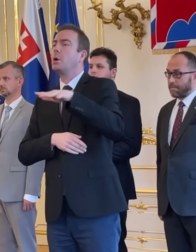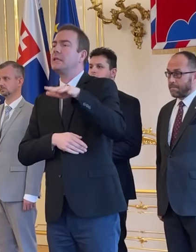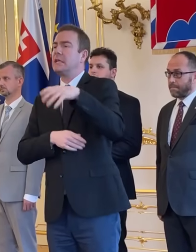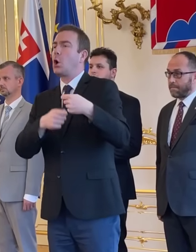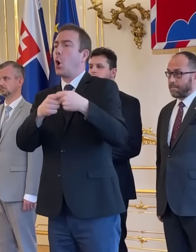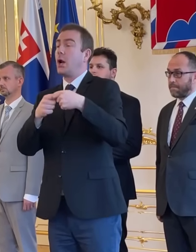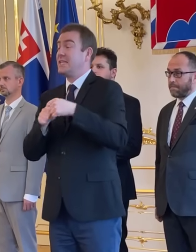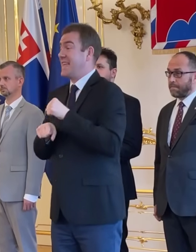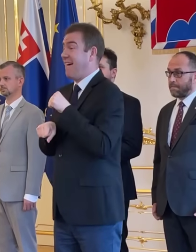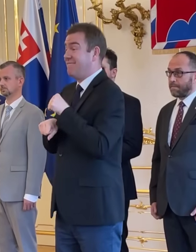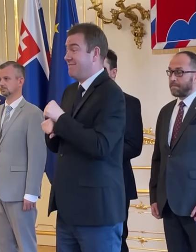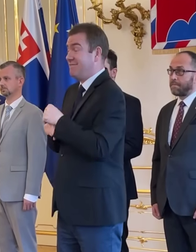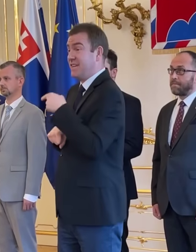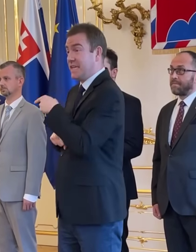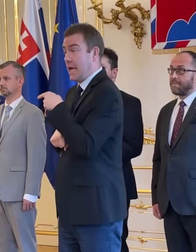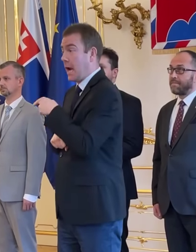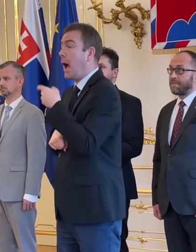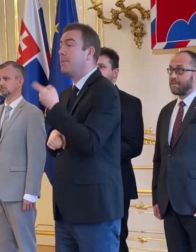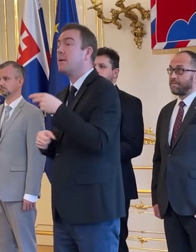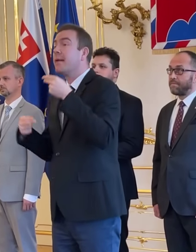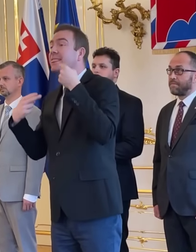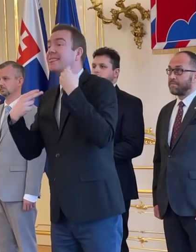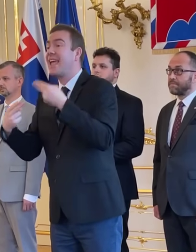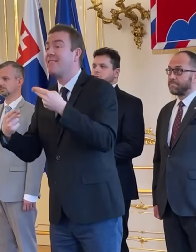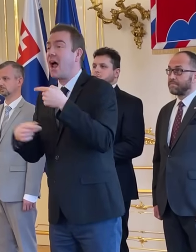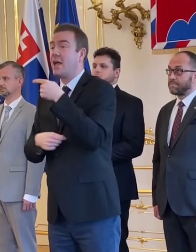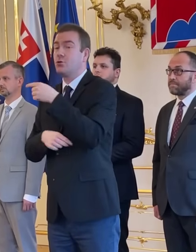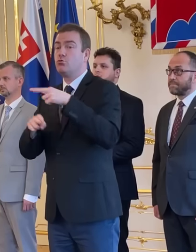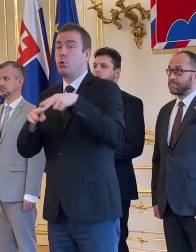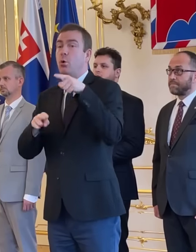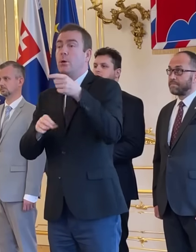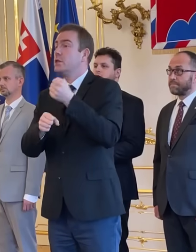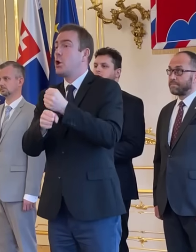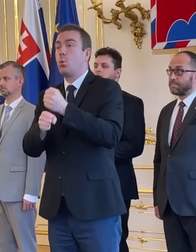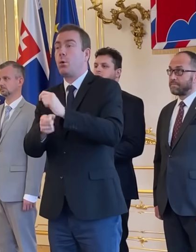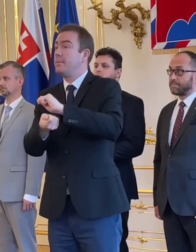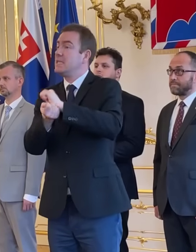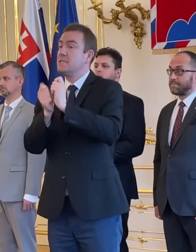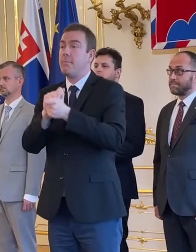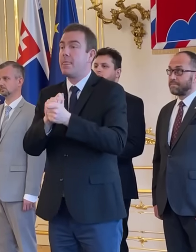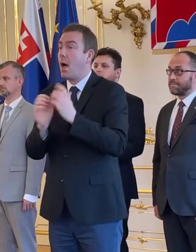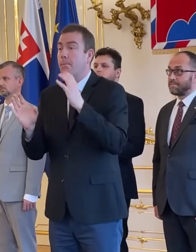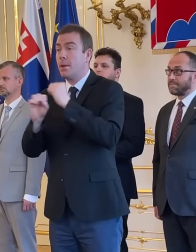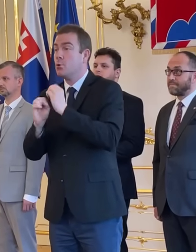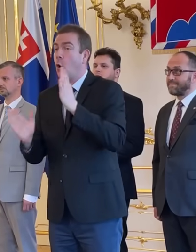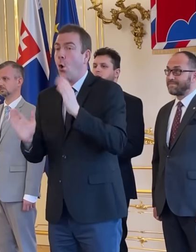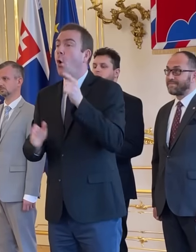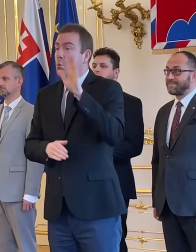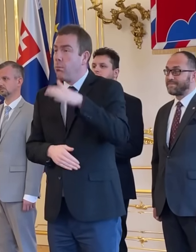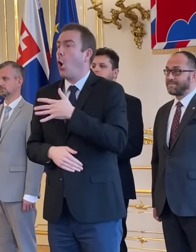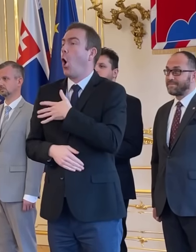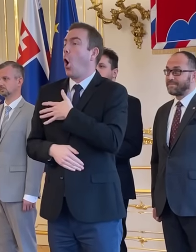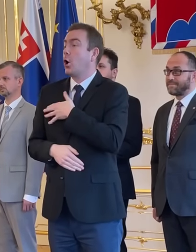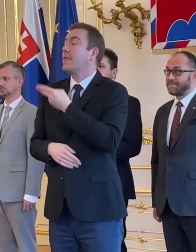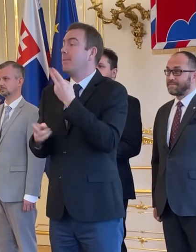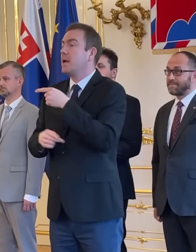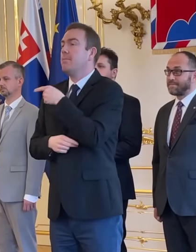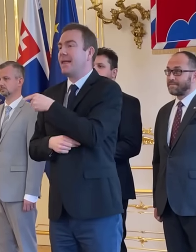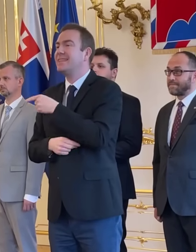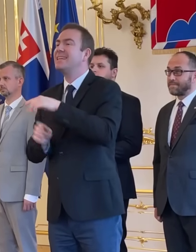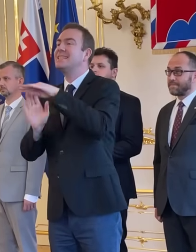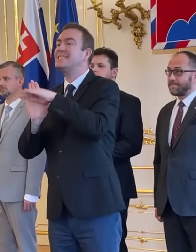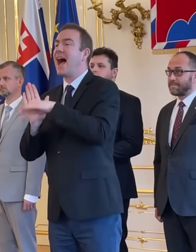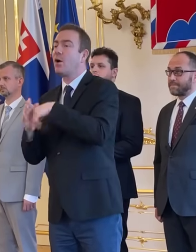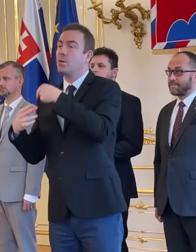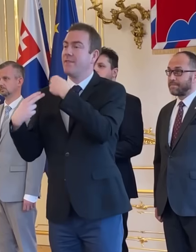ak nevrátite tento zákon, tak tie premlčacie lehoty nezmenia. Že oni boli ochotní teda zmeniť tie premlčacie lehoty len, ak ten zákon vrátite. A